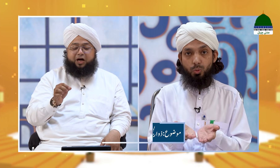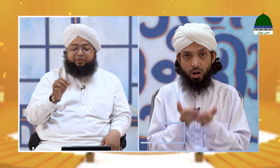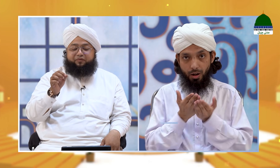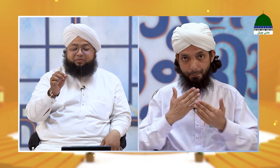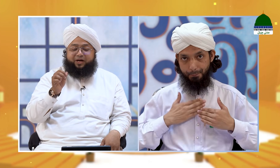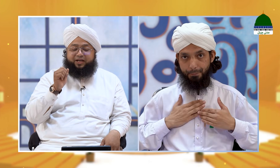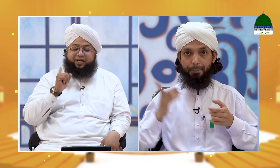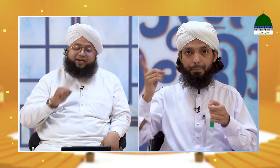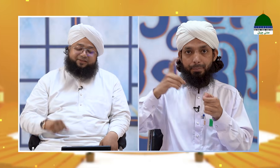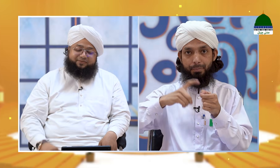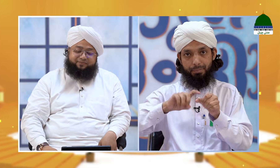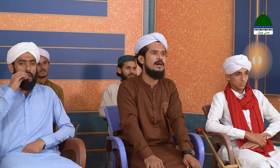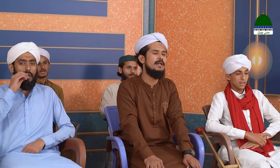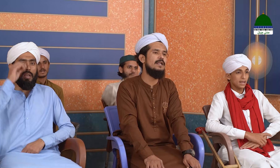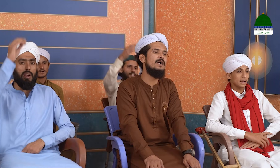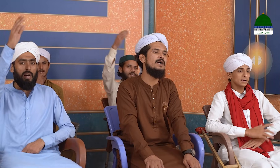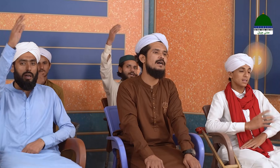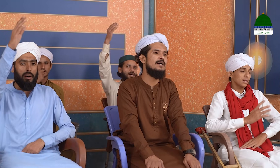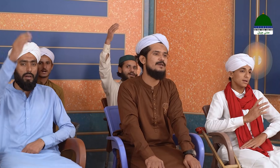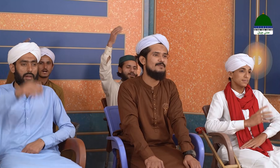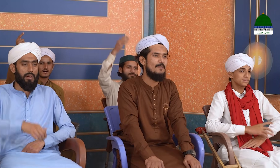میں شامل فرما لے۔